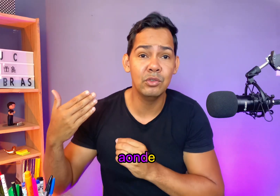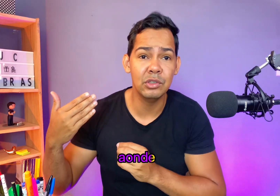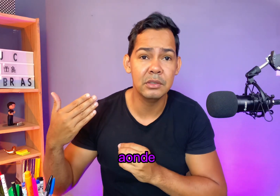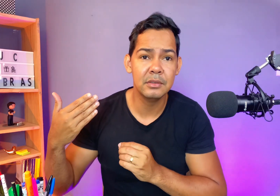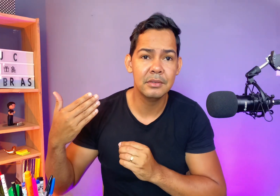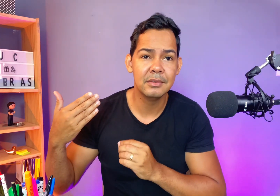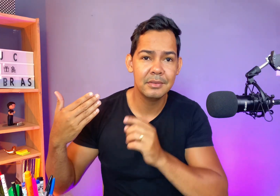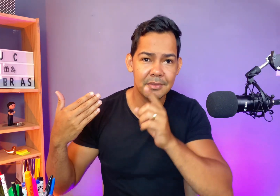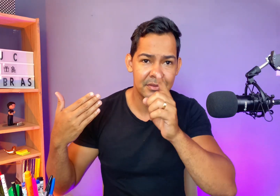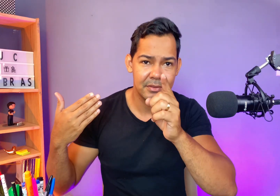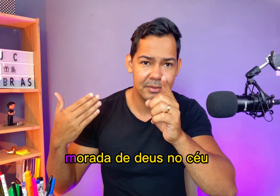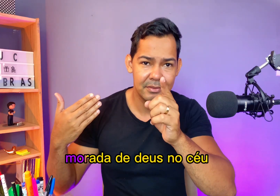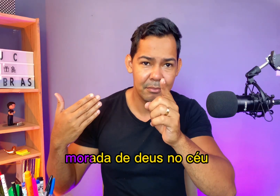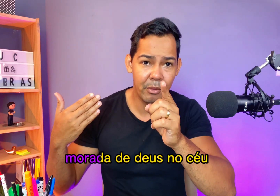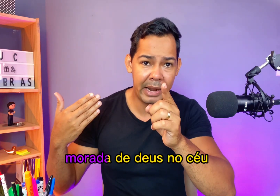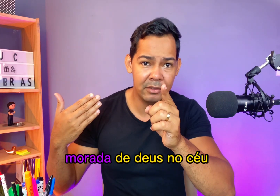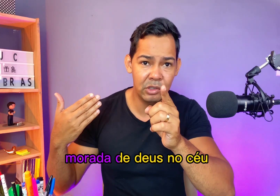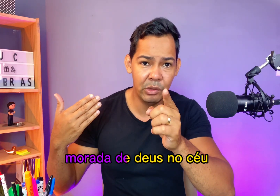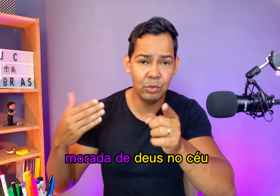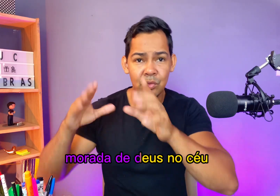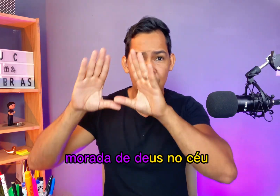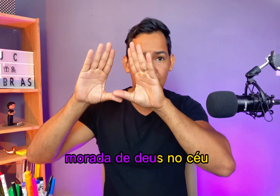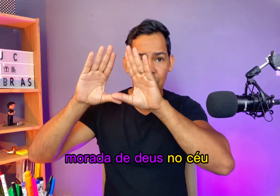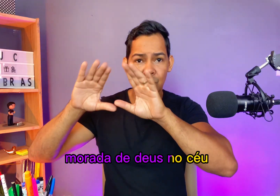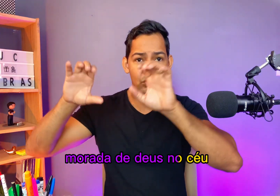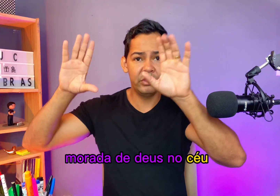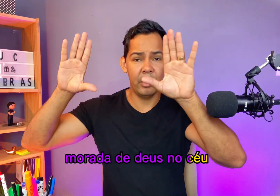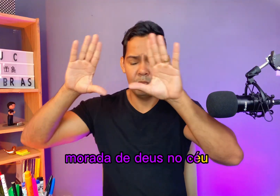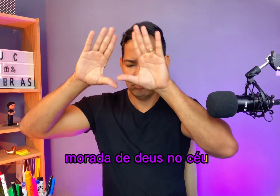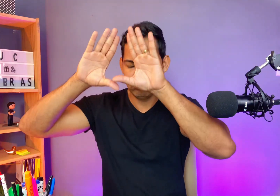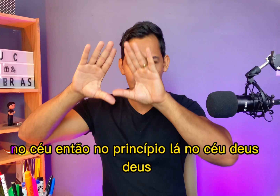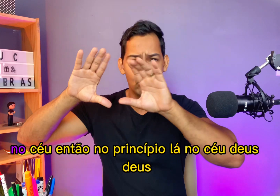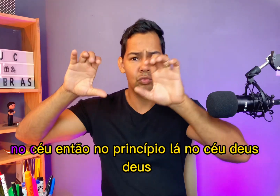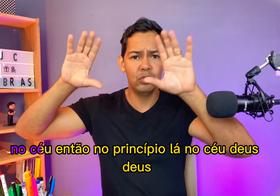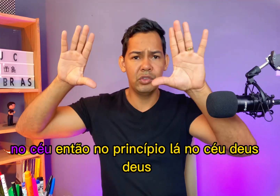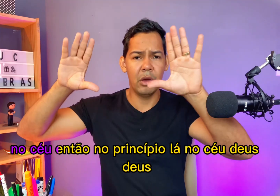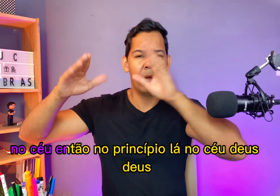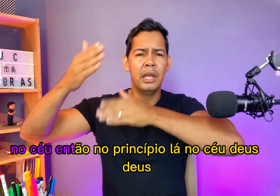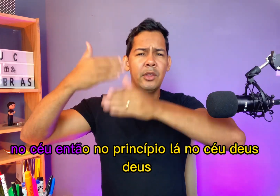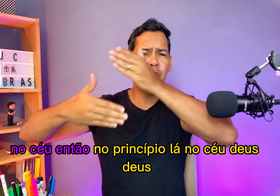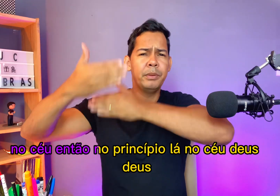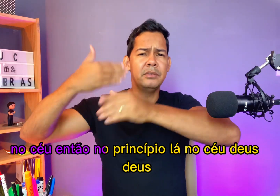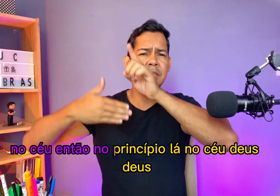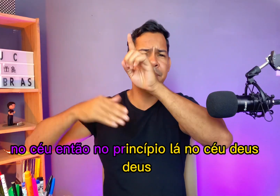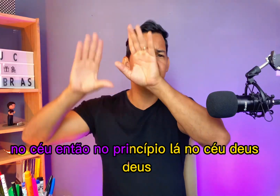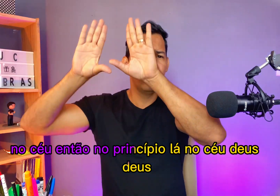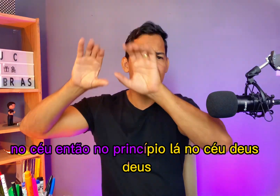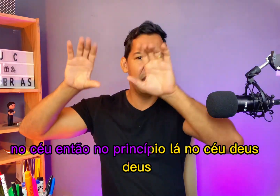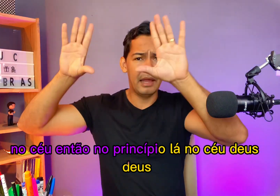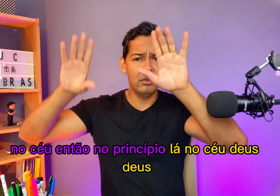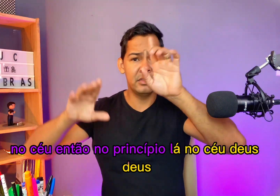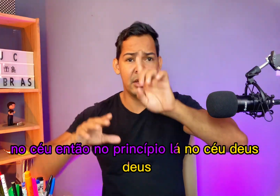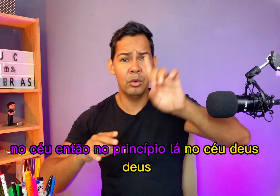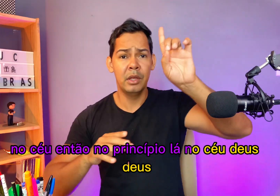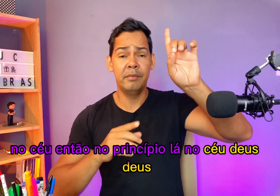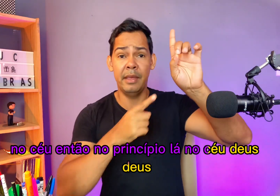aonde? Morada de Deus, no céu. No céu. Então, no princípio, lá no céu,